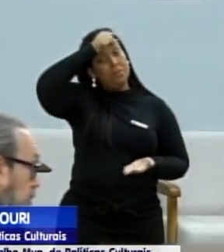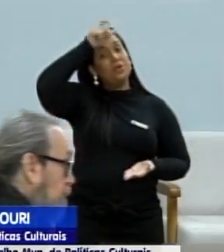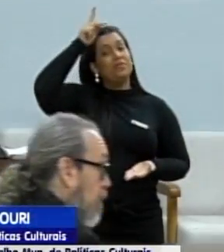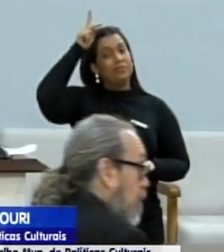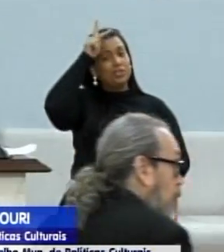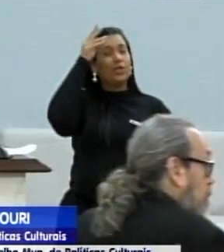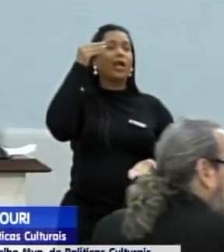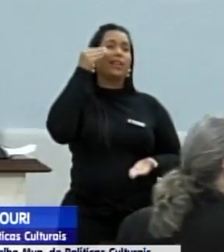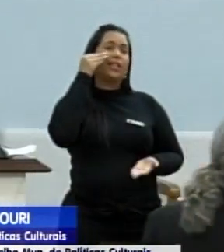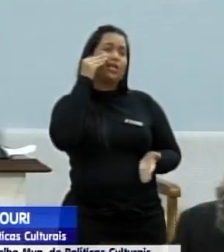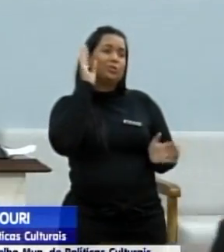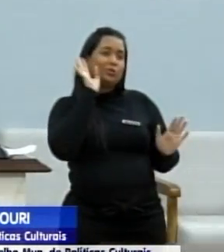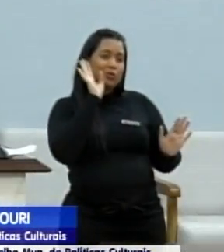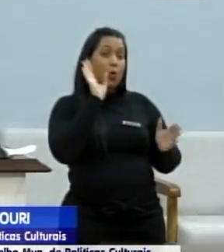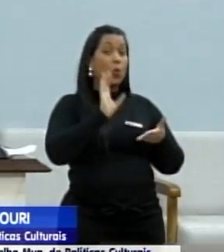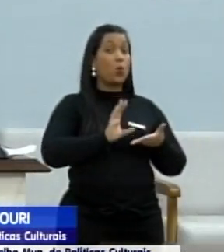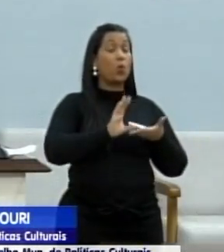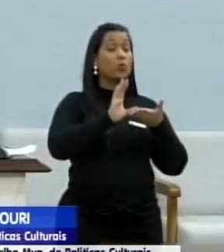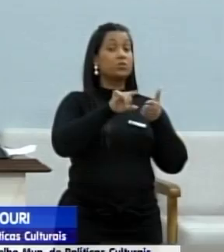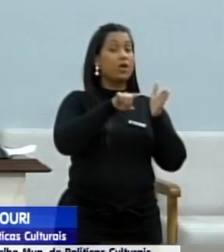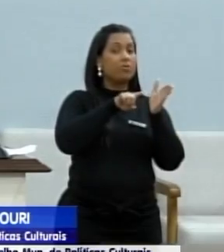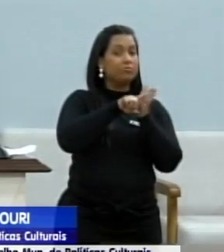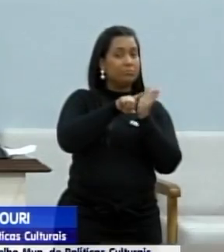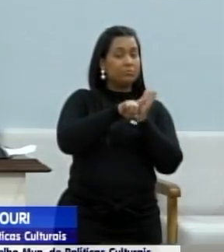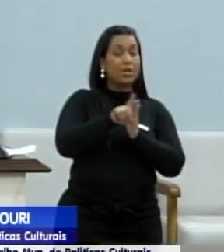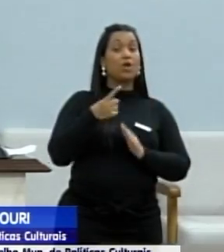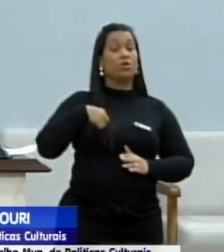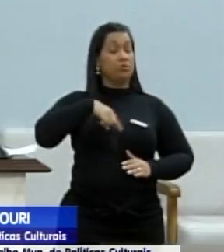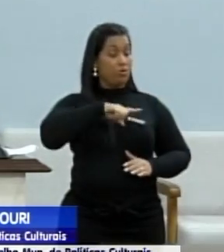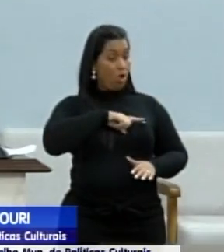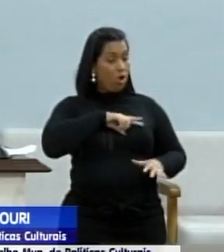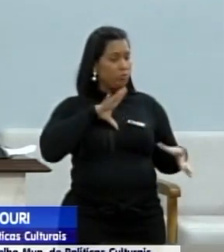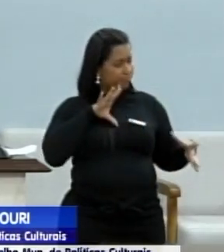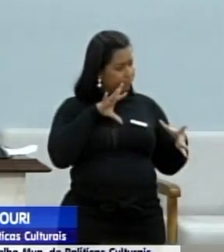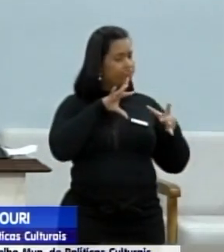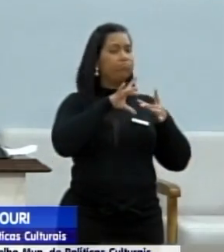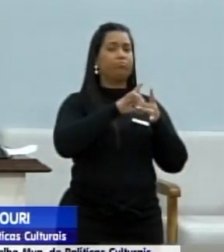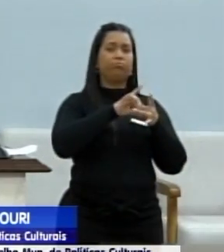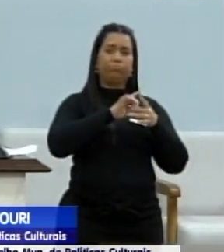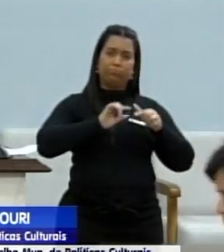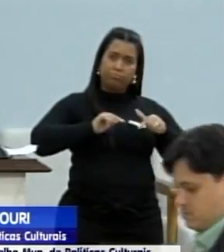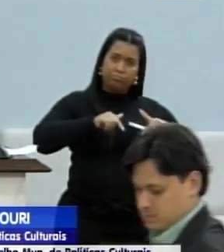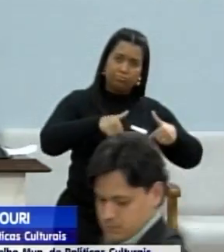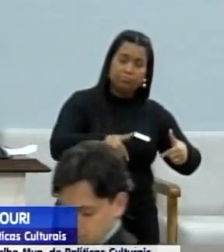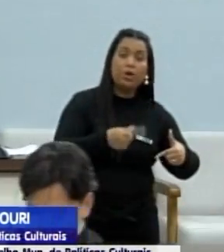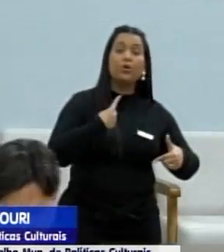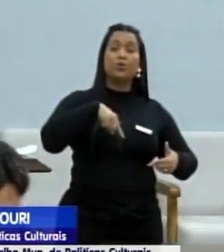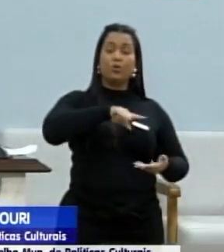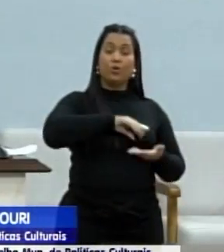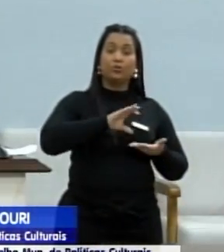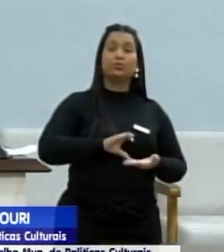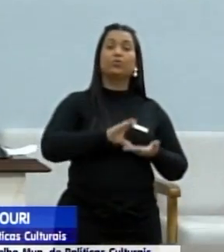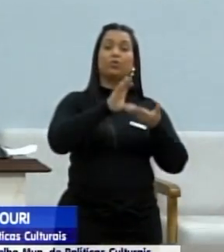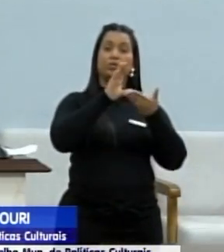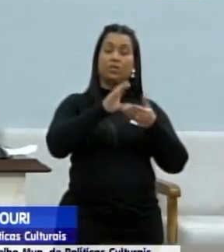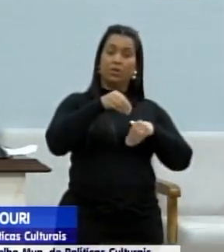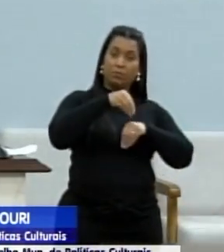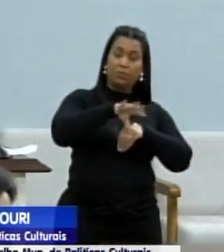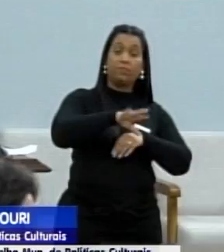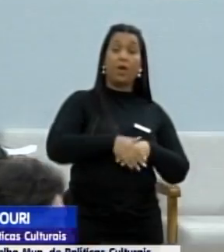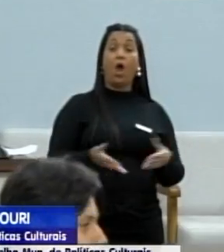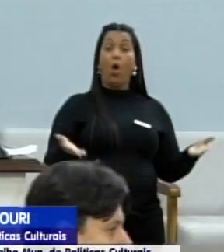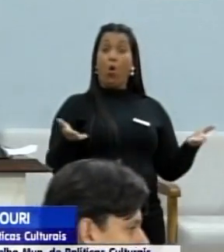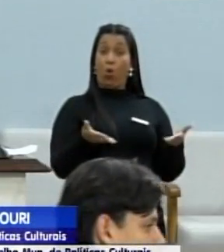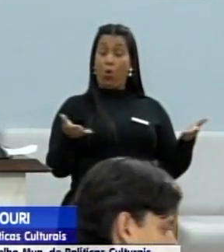tentou aí colocar um conselho consultivo, a gente se mobilizou e o nosso conselho ele é deliberativo. Eu estou hoje